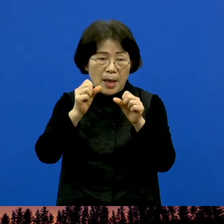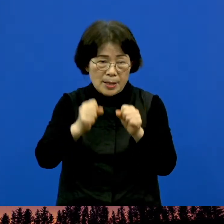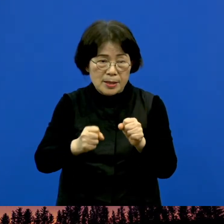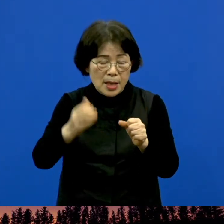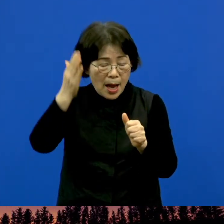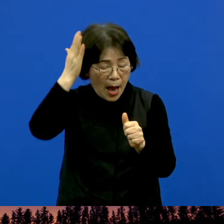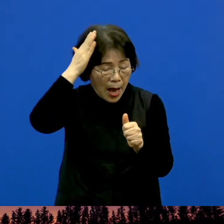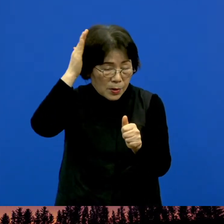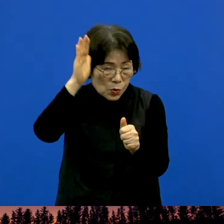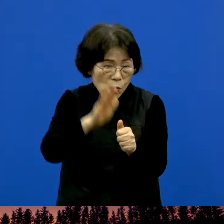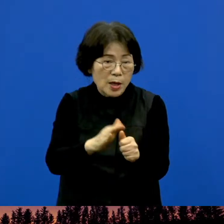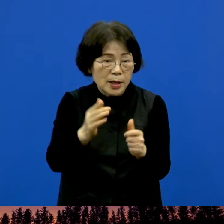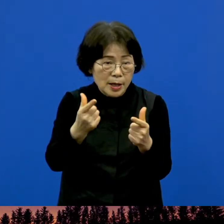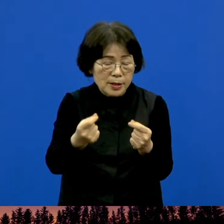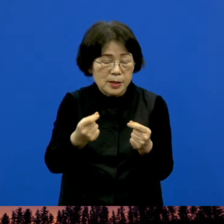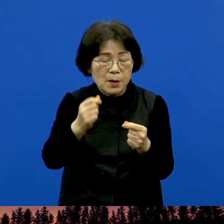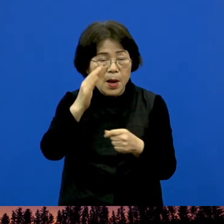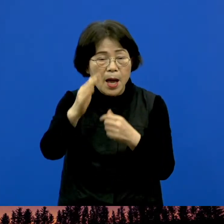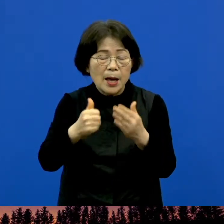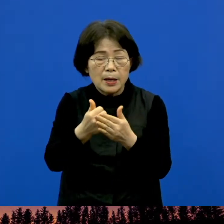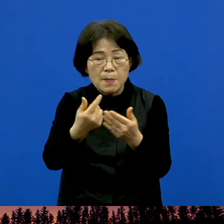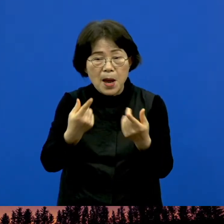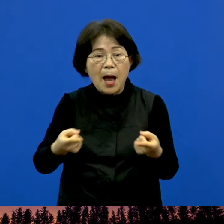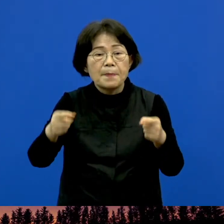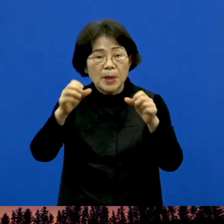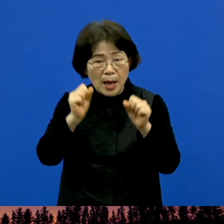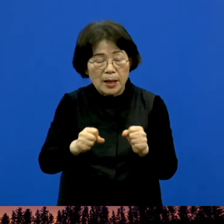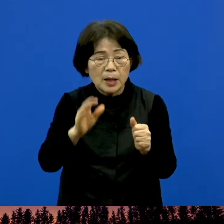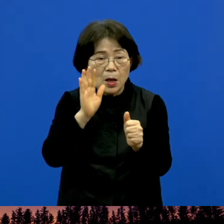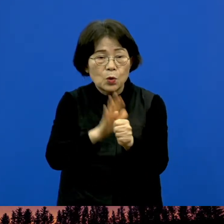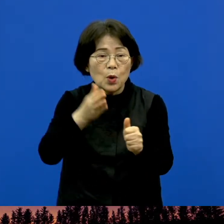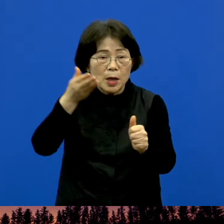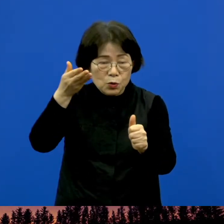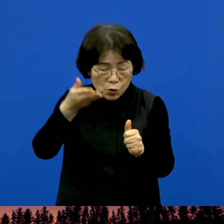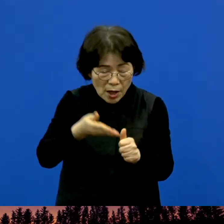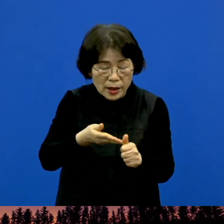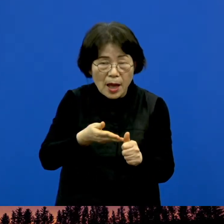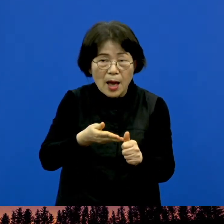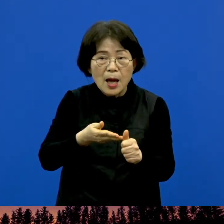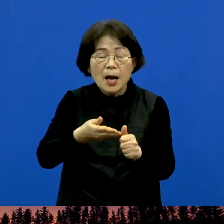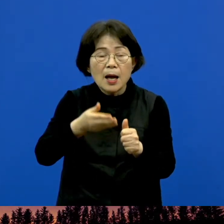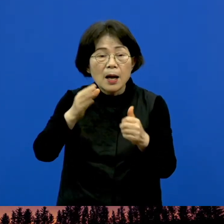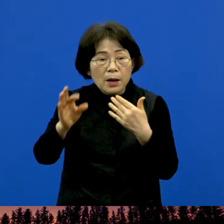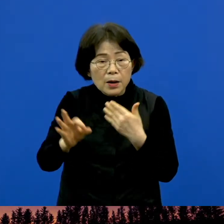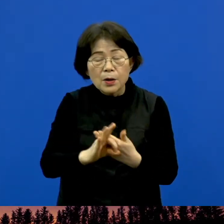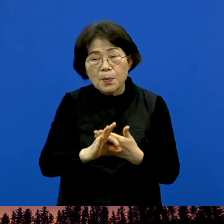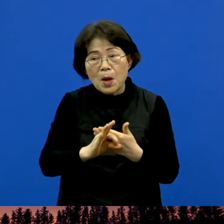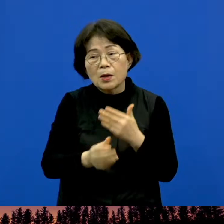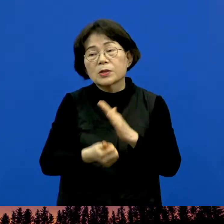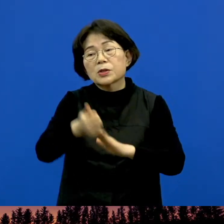같아요. 내가 함께 하겠다. 내가 돕겠다. 그러면 되는 것입니다.